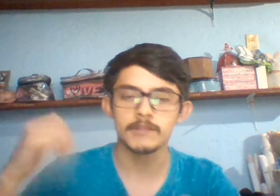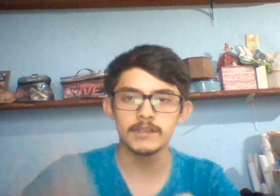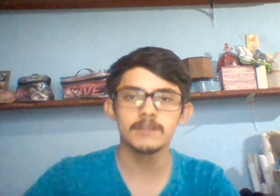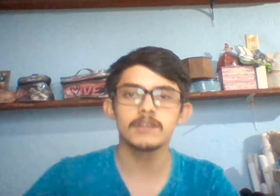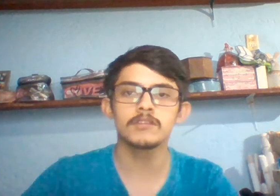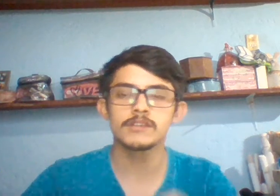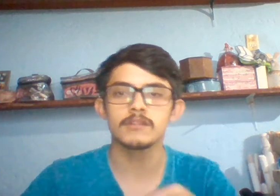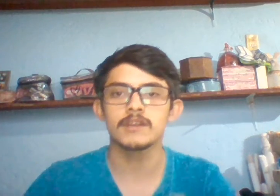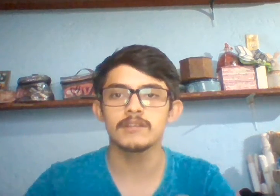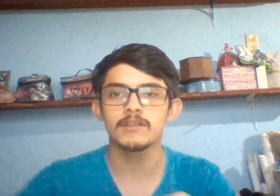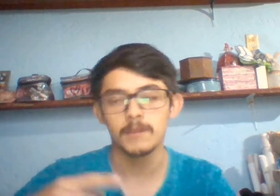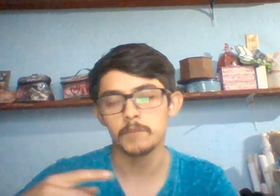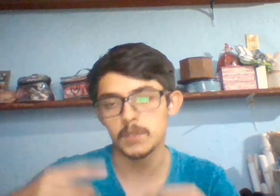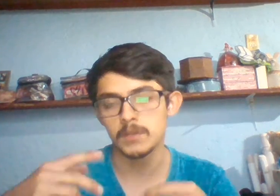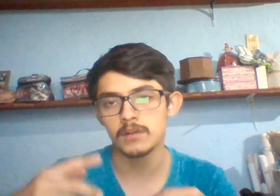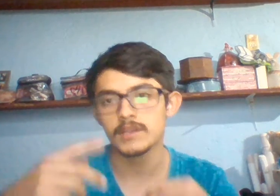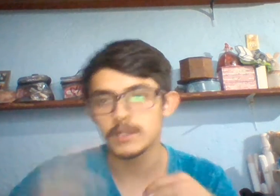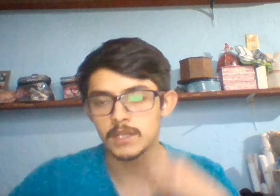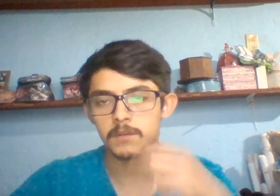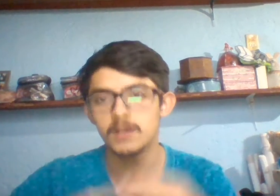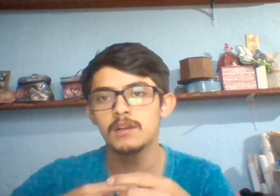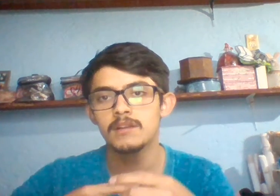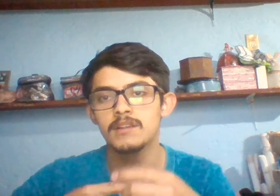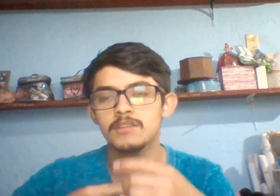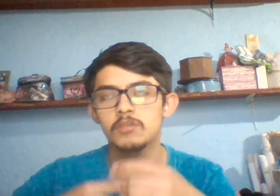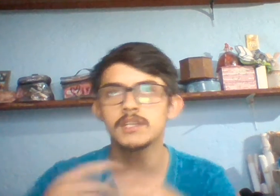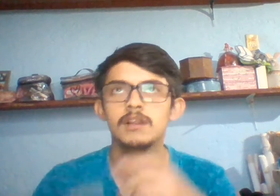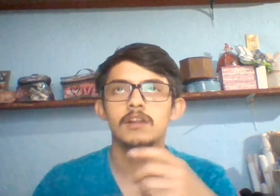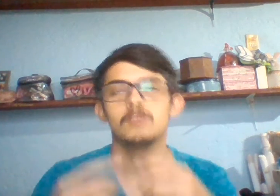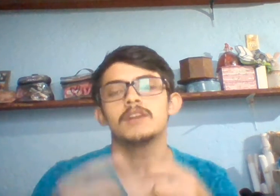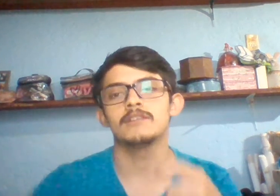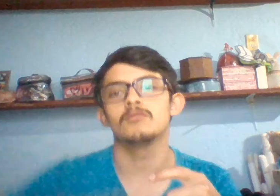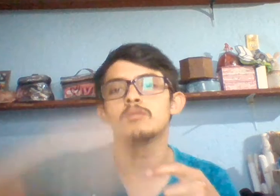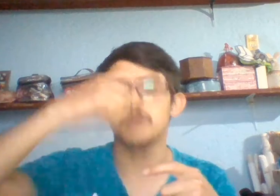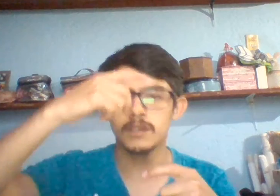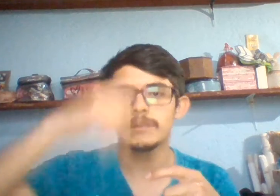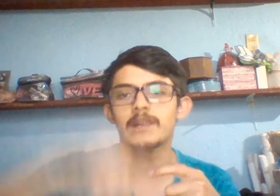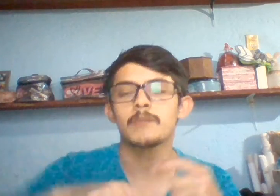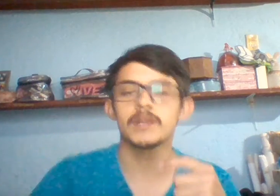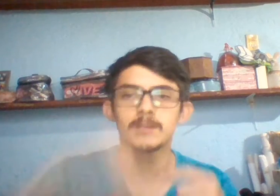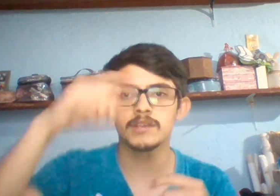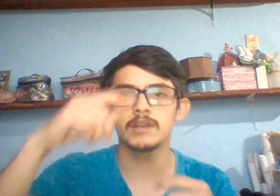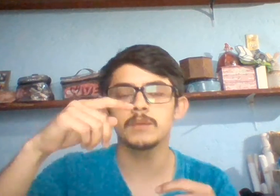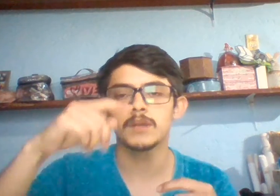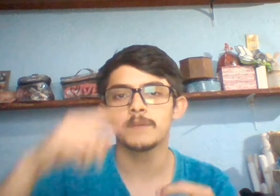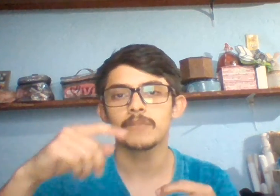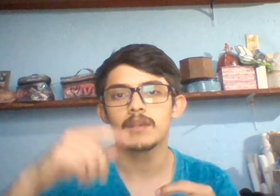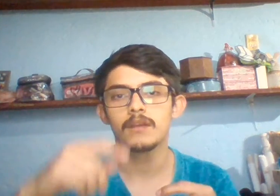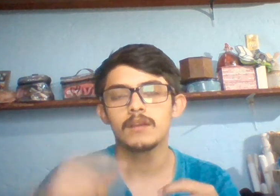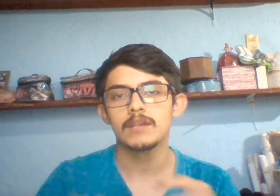enciendes el coche, lo que haces es, primero, se activa el cigüeñal, lo que hace es subir la parte más arriba y